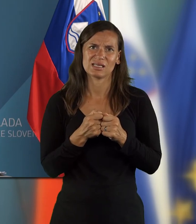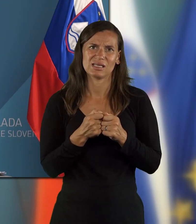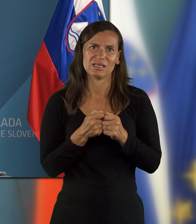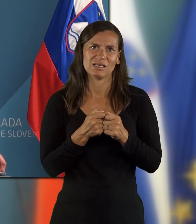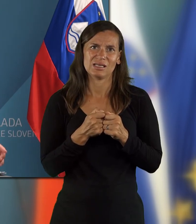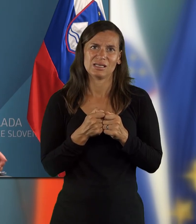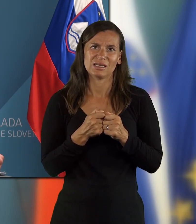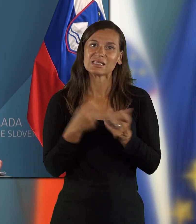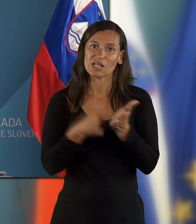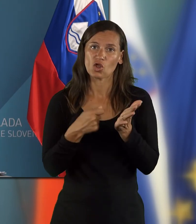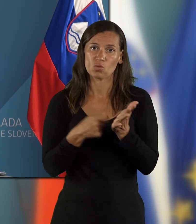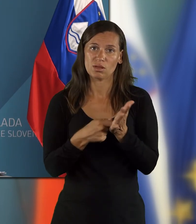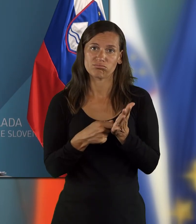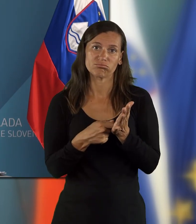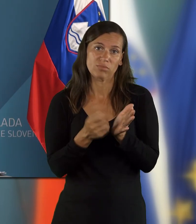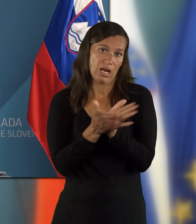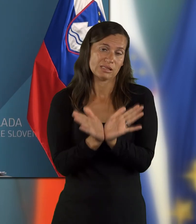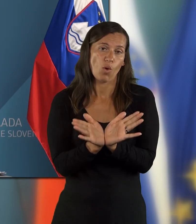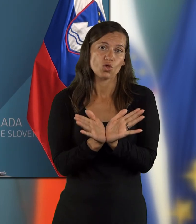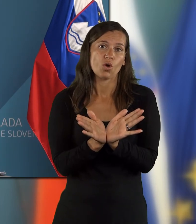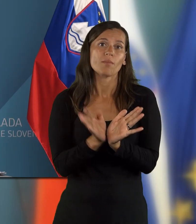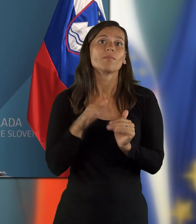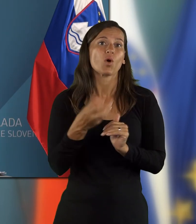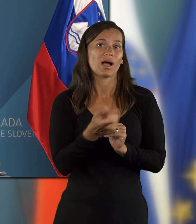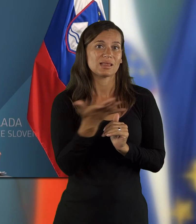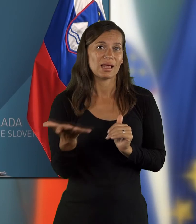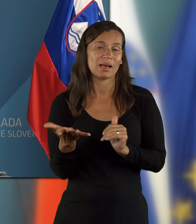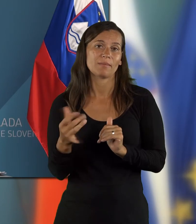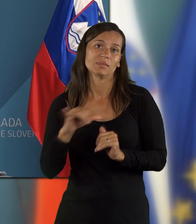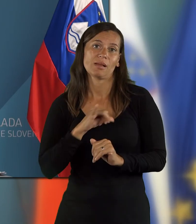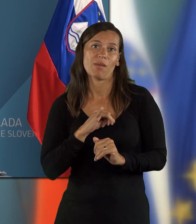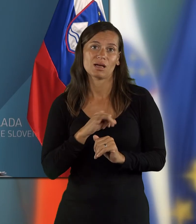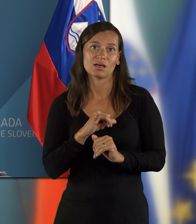zvezi z cenovnim razponom,